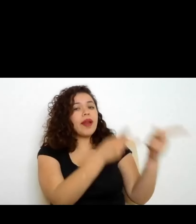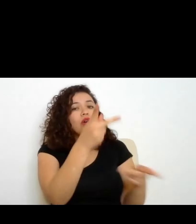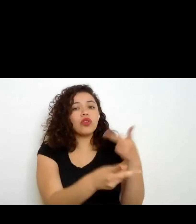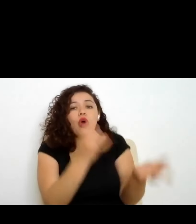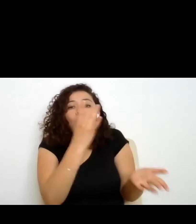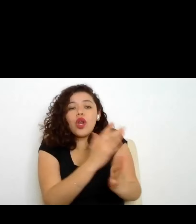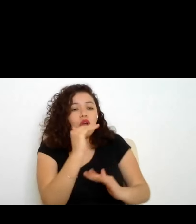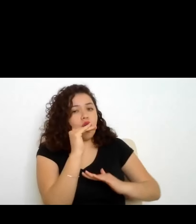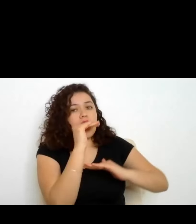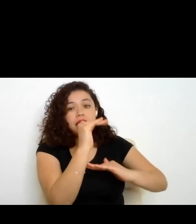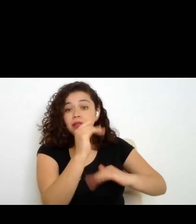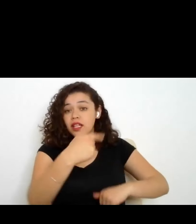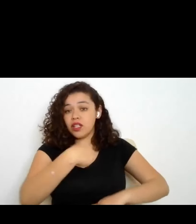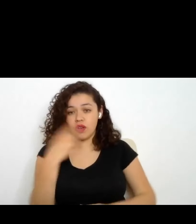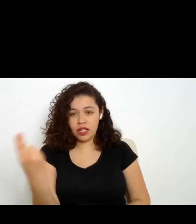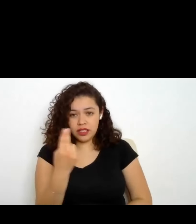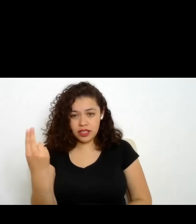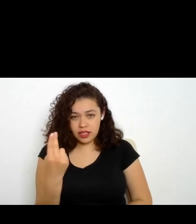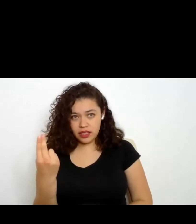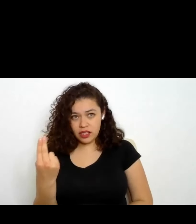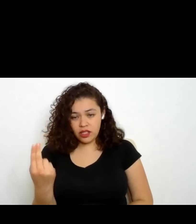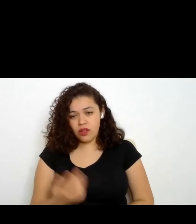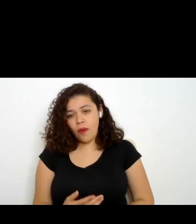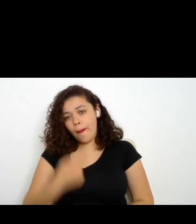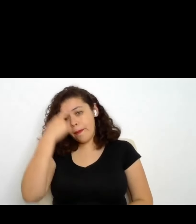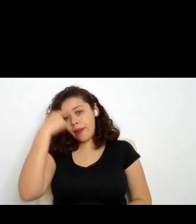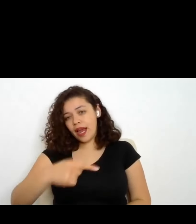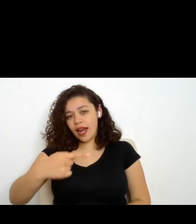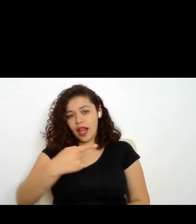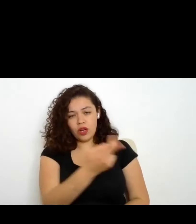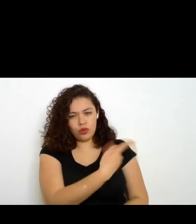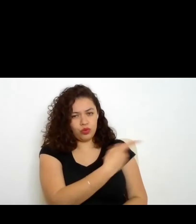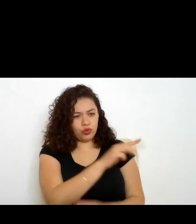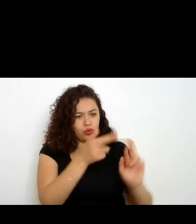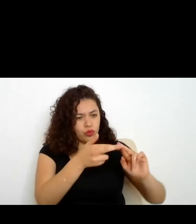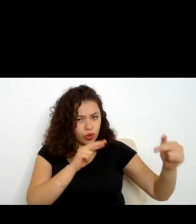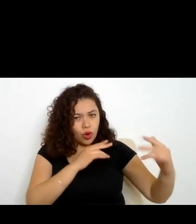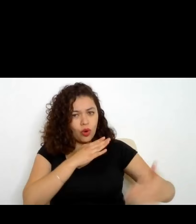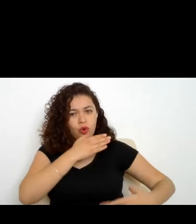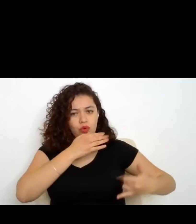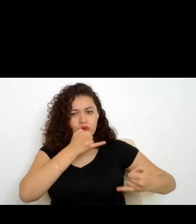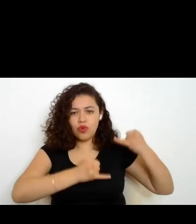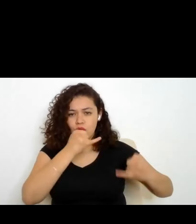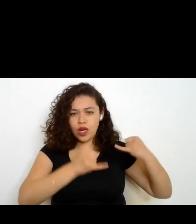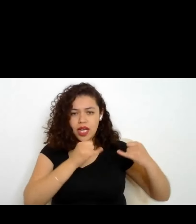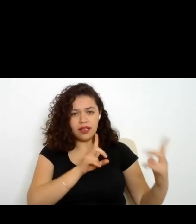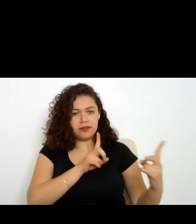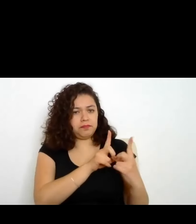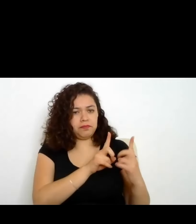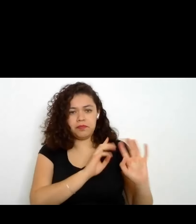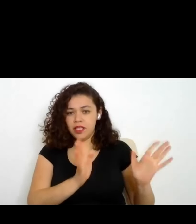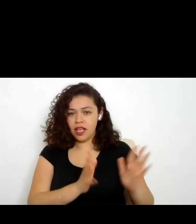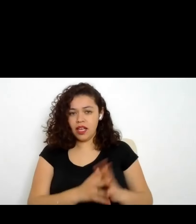estrictamente necesarios para mantener esa relación jurídica entre la persona y yo. Y no puedo pedir